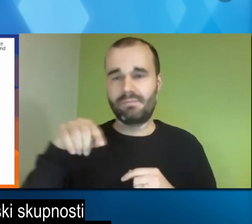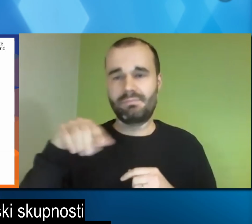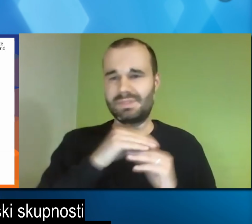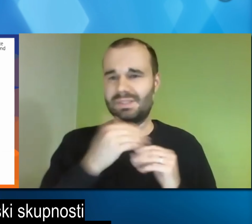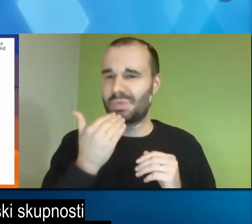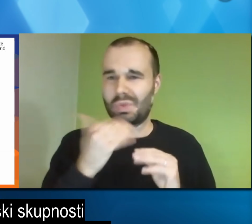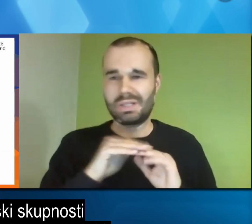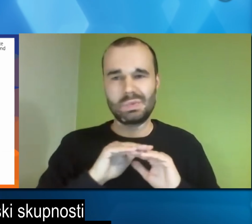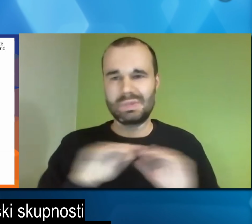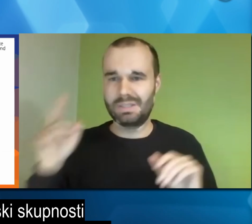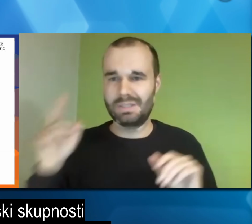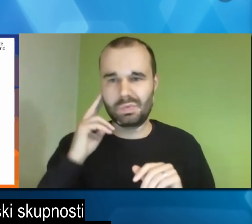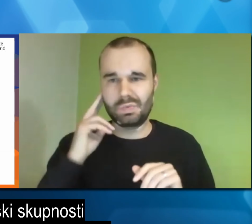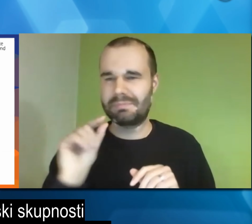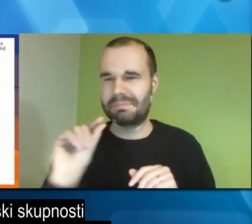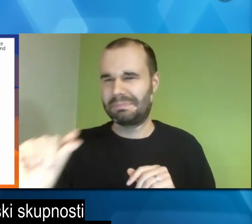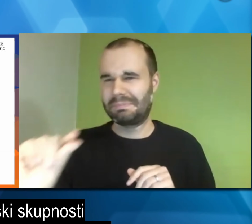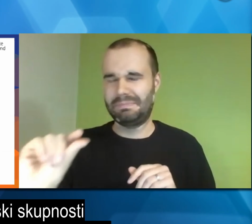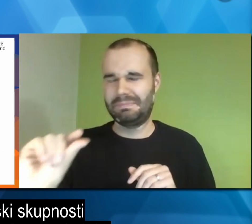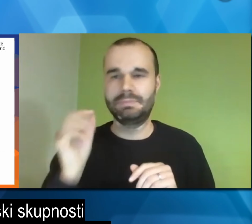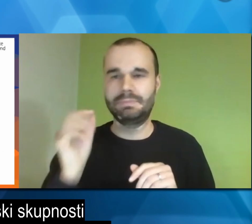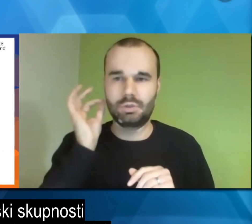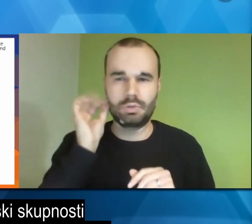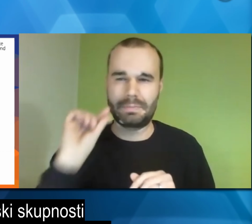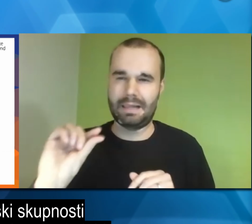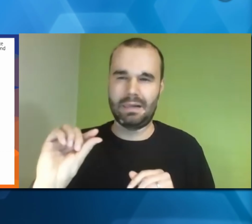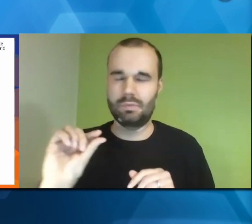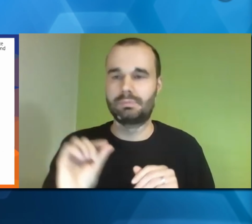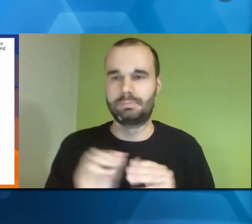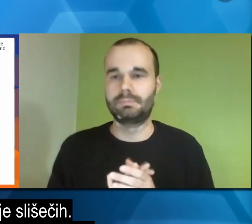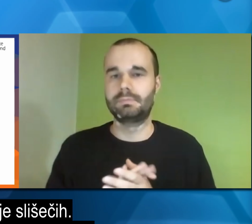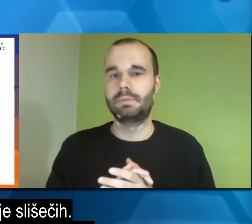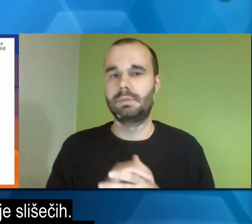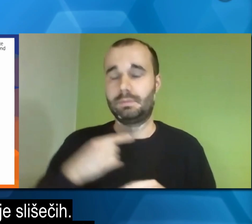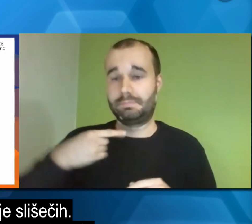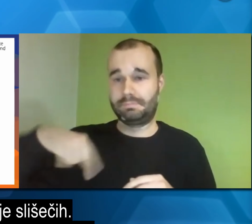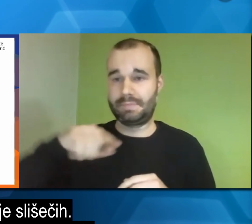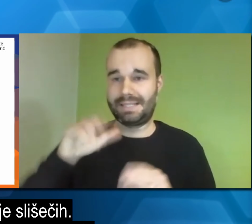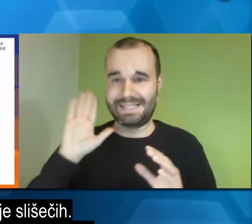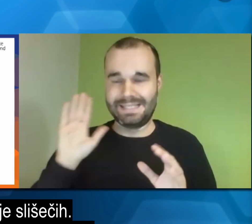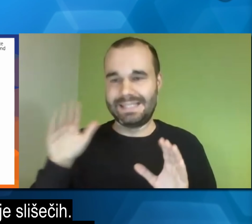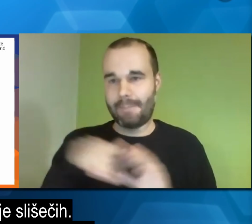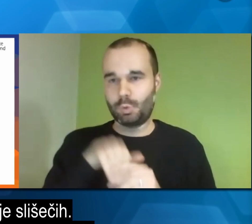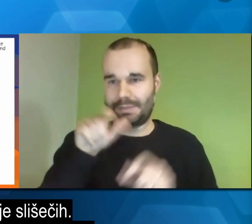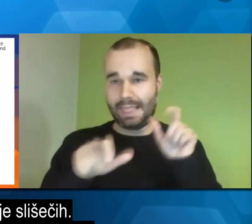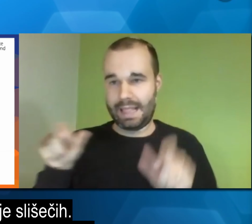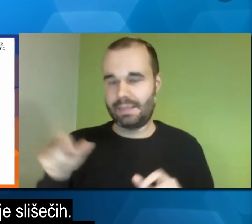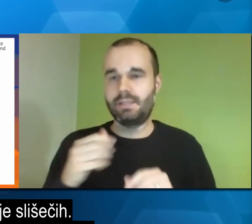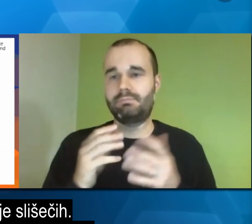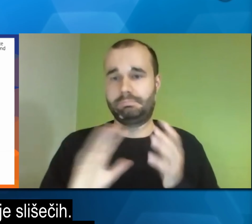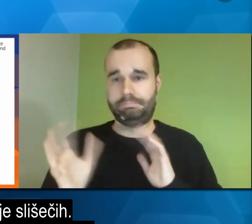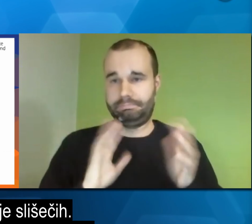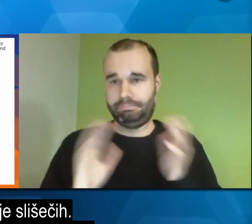V stanovanjski skupnosti Heimweg so pa res skoraj vsi gluhi, čisto malo je slišečih.